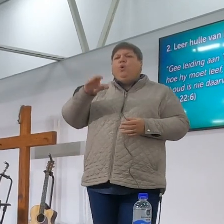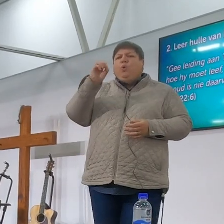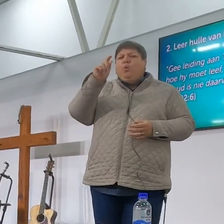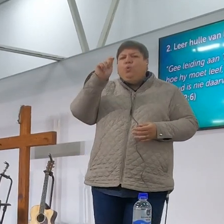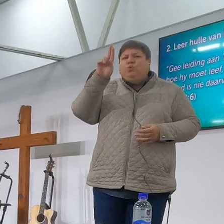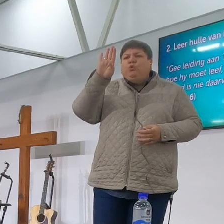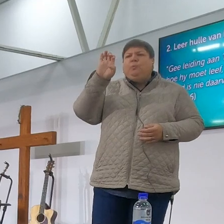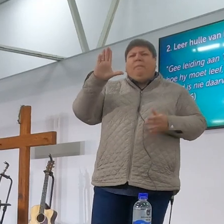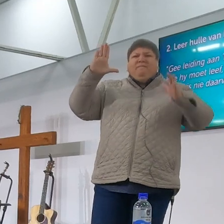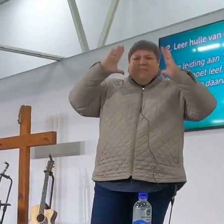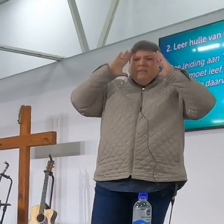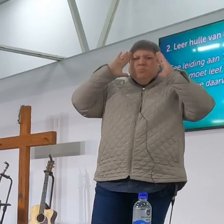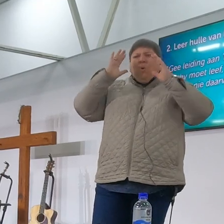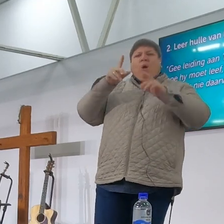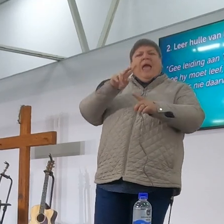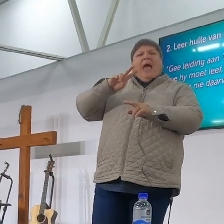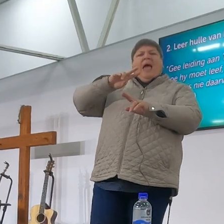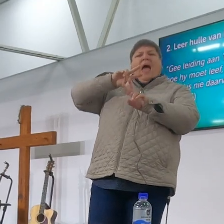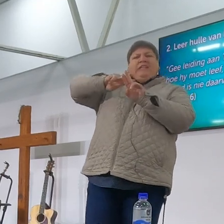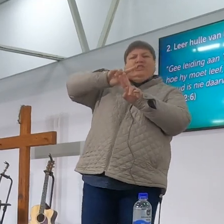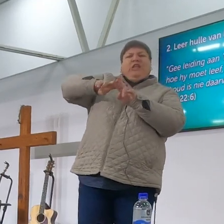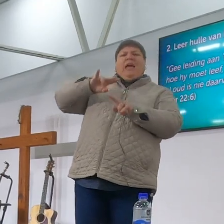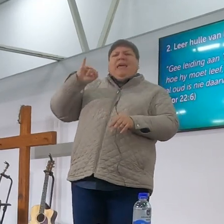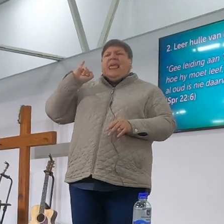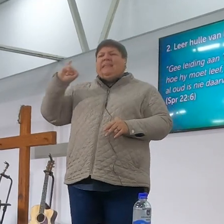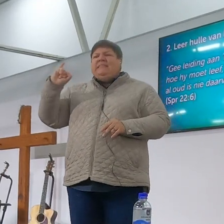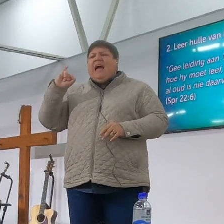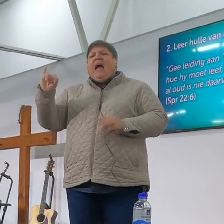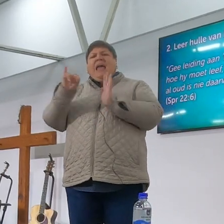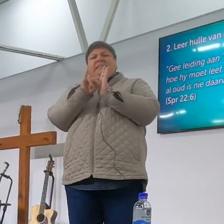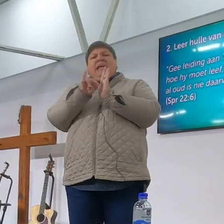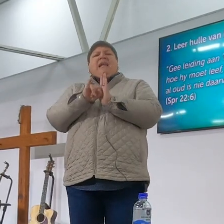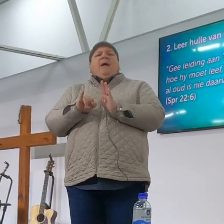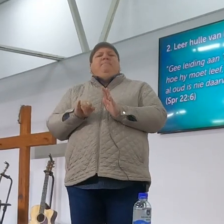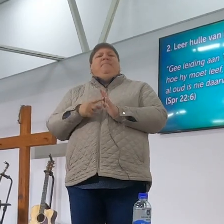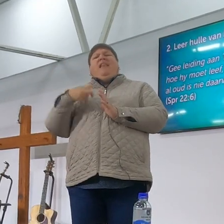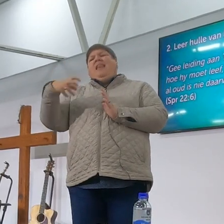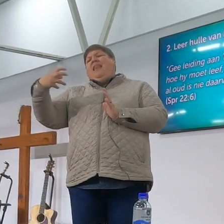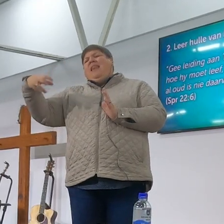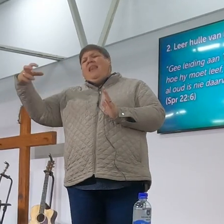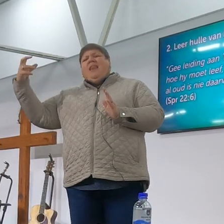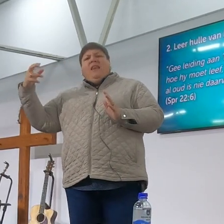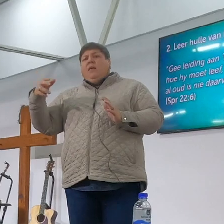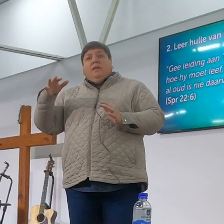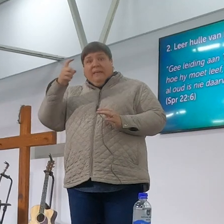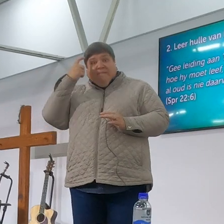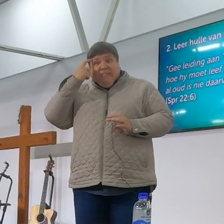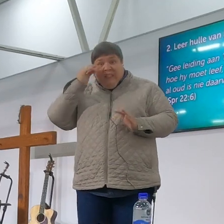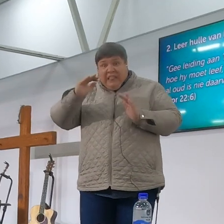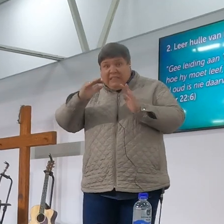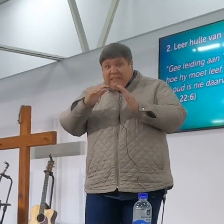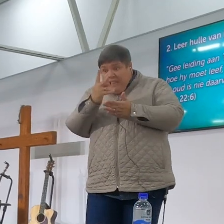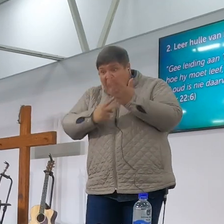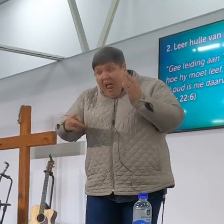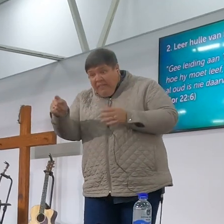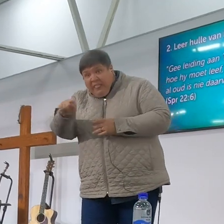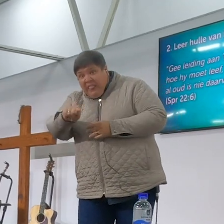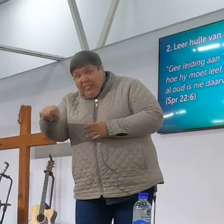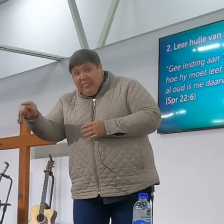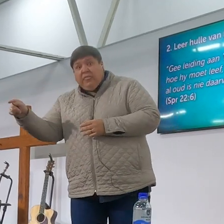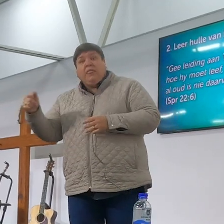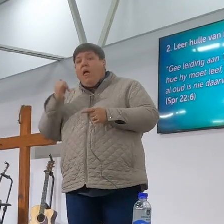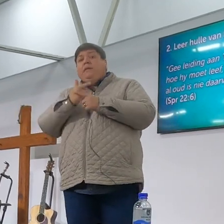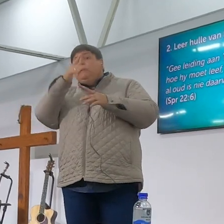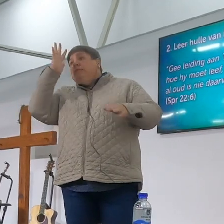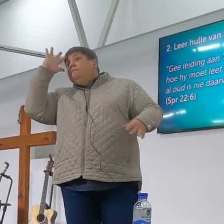op Facebook aangaan, op Instagram aangaan. Ons moet baie meer deelneem en weet, hulle word kennis elke dag gevoer. En as ek nie